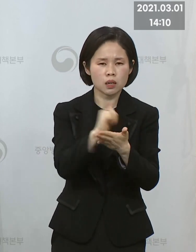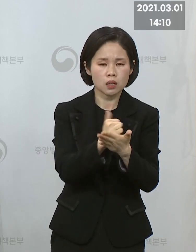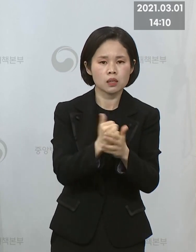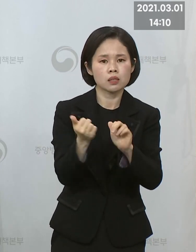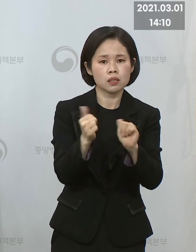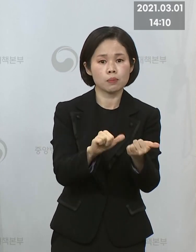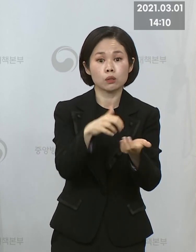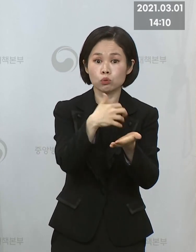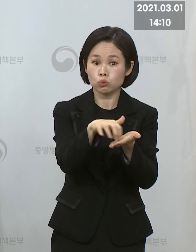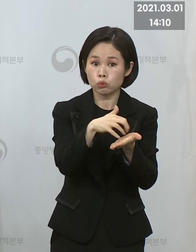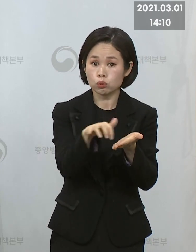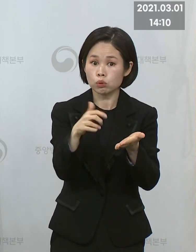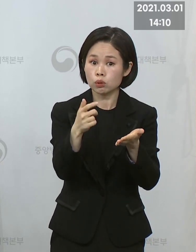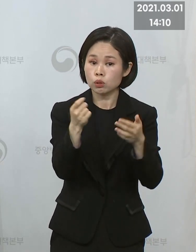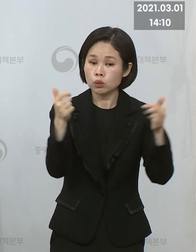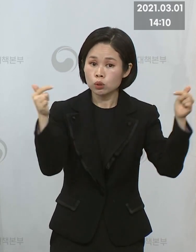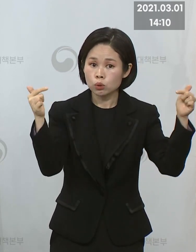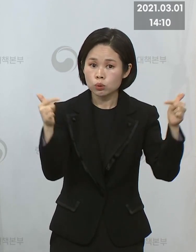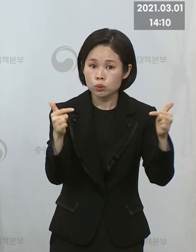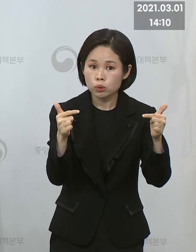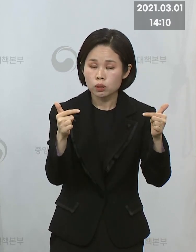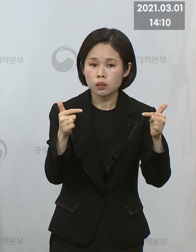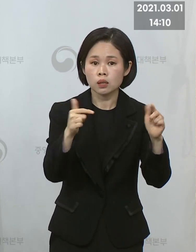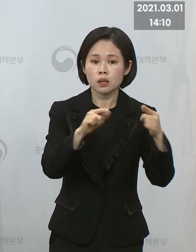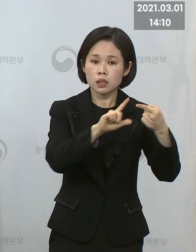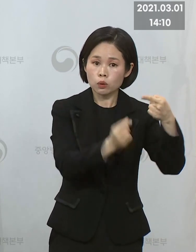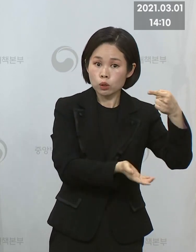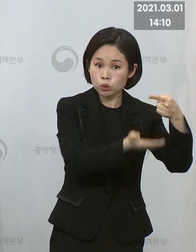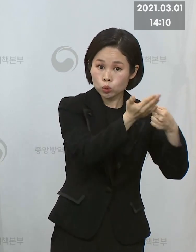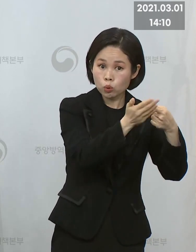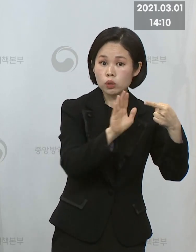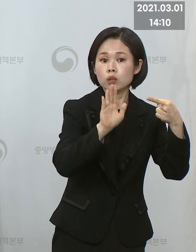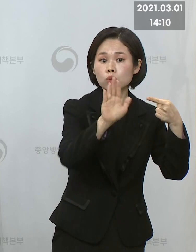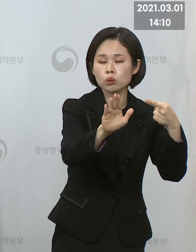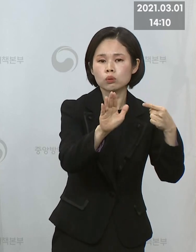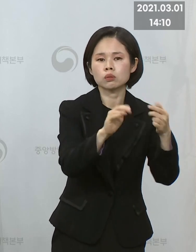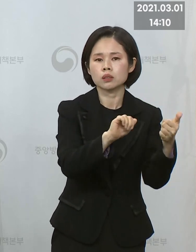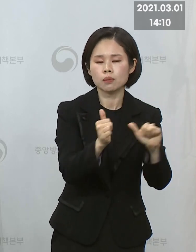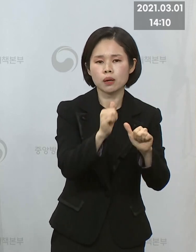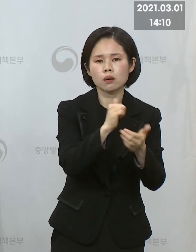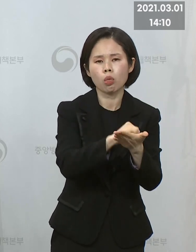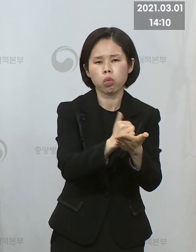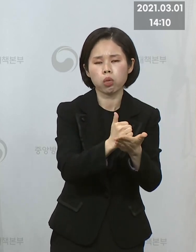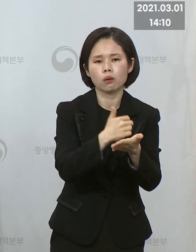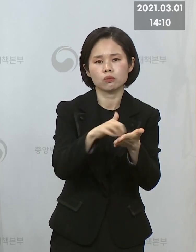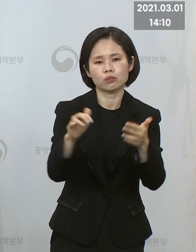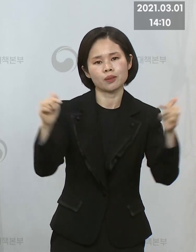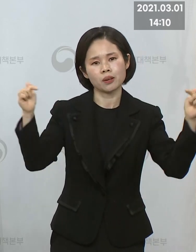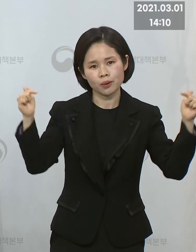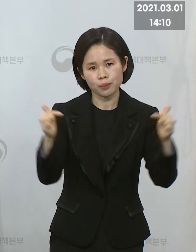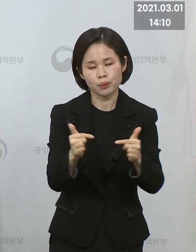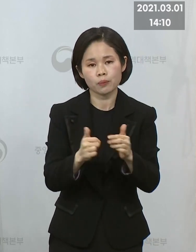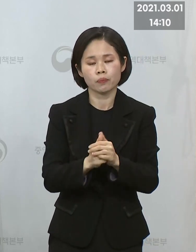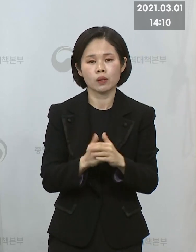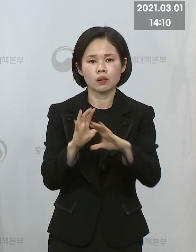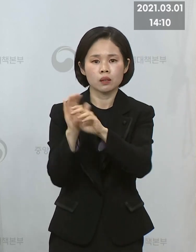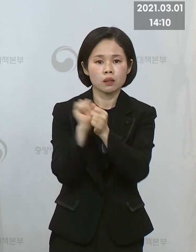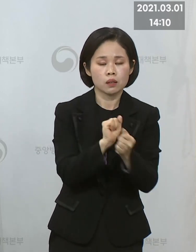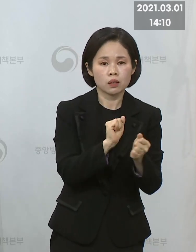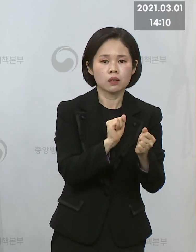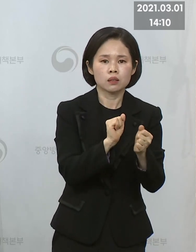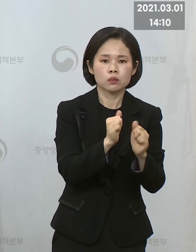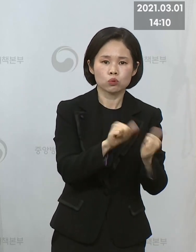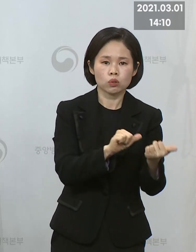사망자 수는 감소하여 계속 1월 초 이후에 계속 감소 추세를 유지하고 있습니다. 치명률은